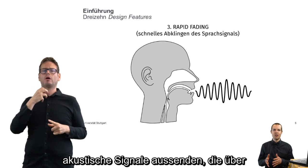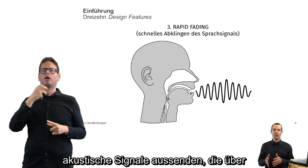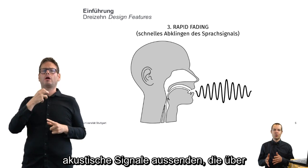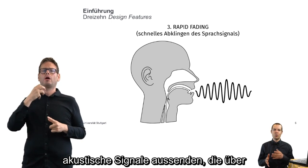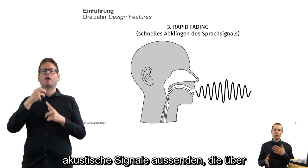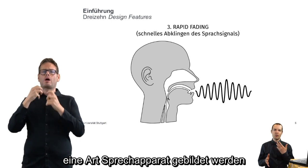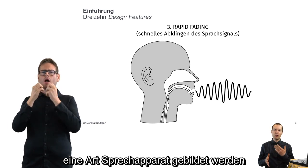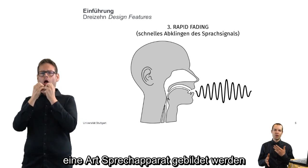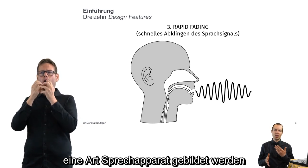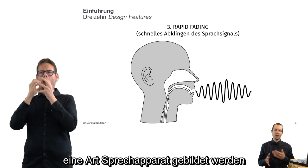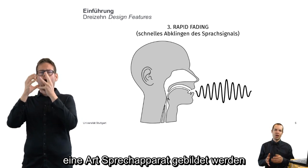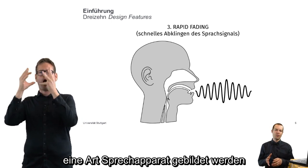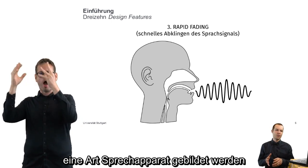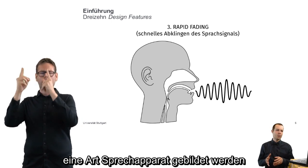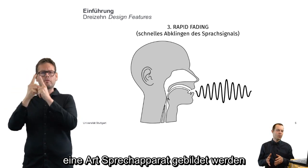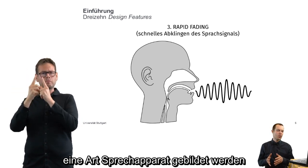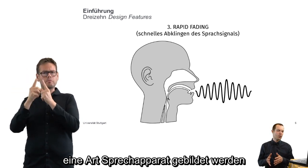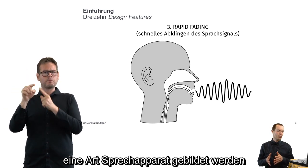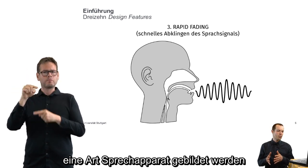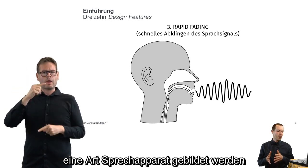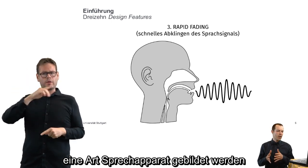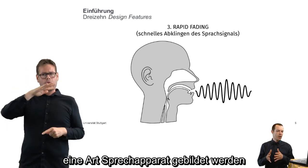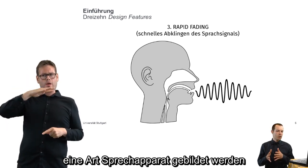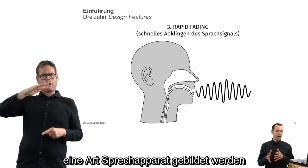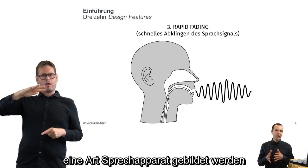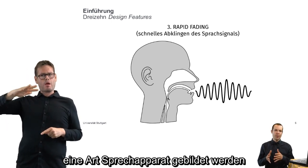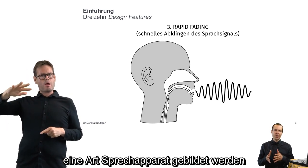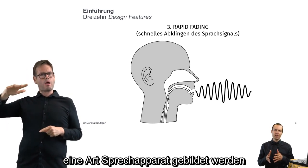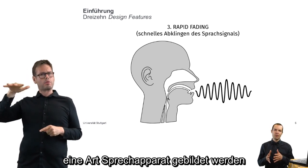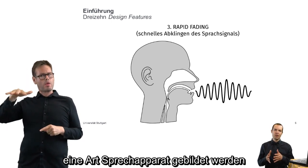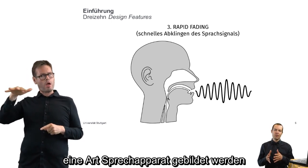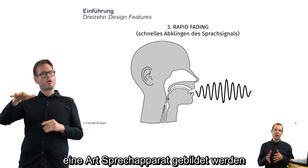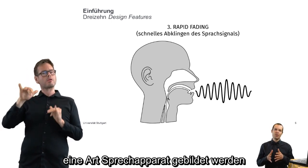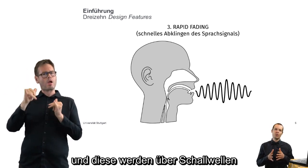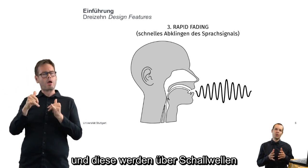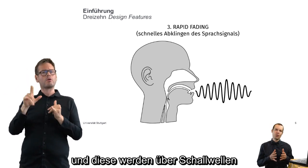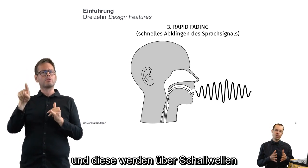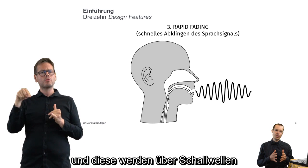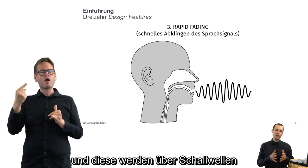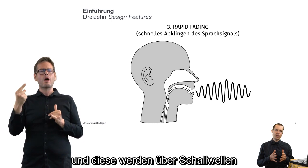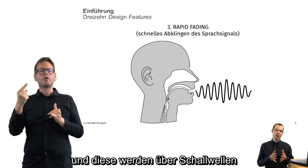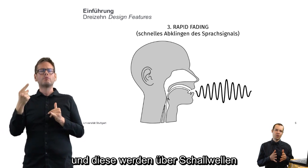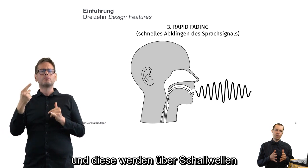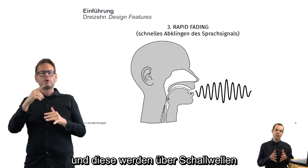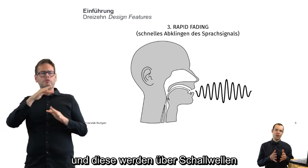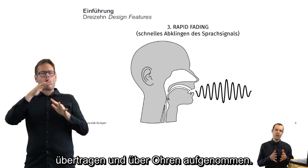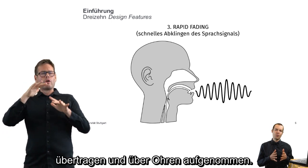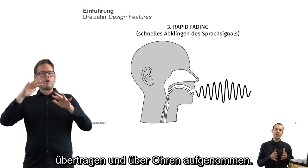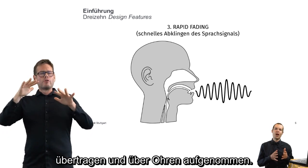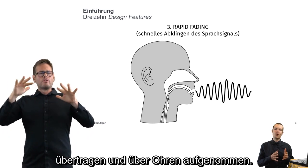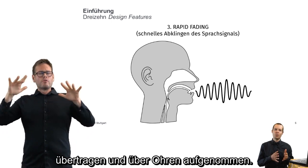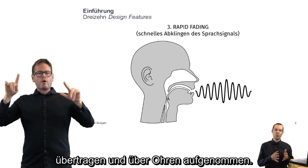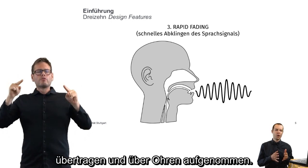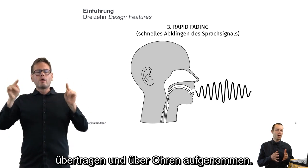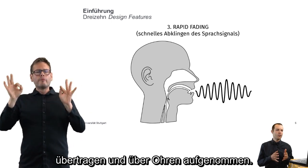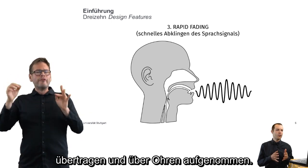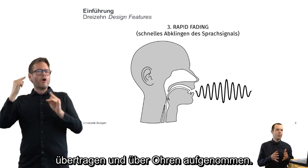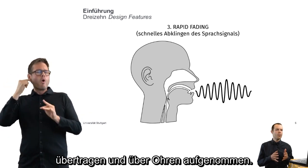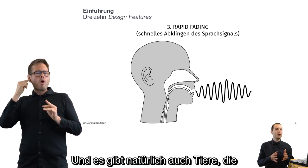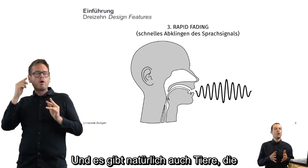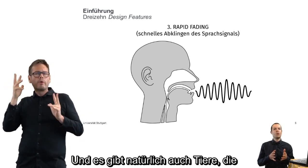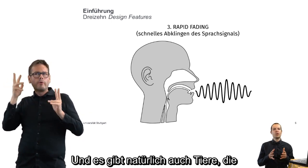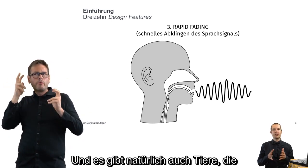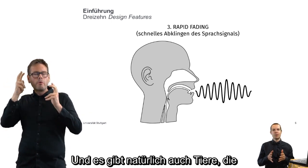aussenden, die über eine Art Sprechapparat gebildet werden und die werden über Schallwellen übertragen und über Ohren